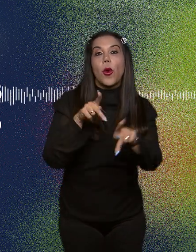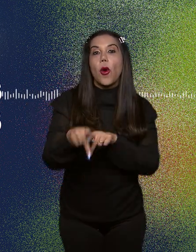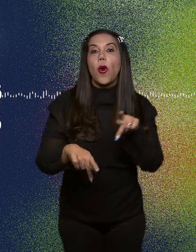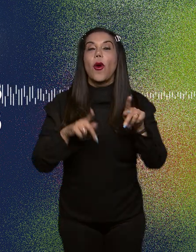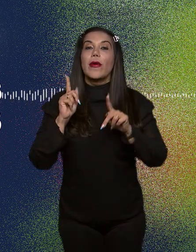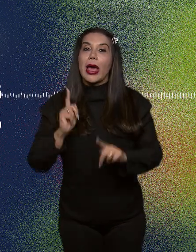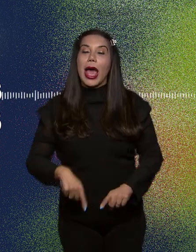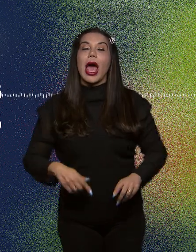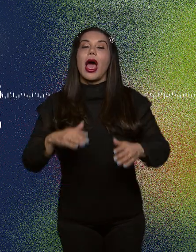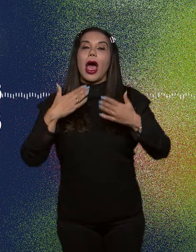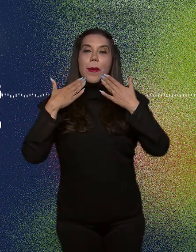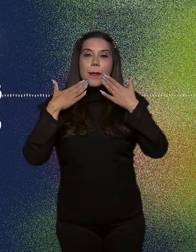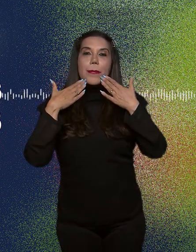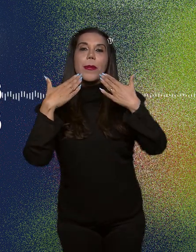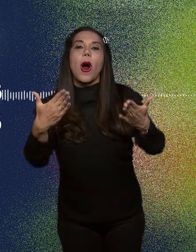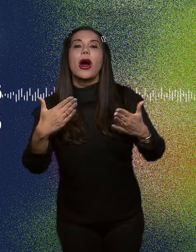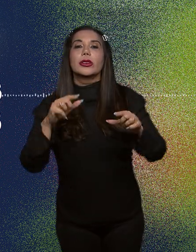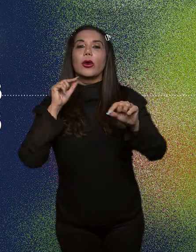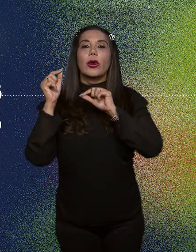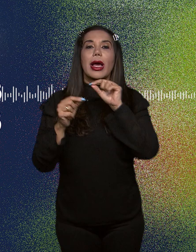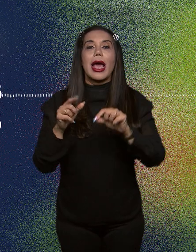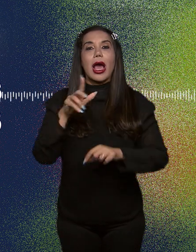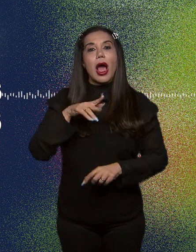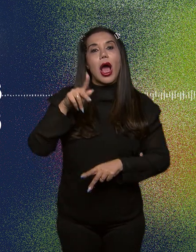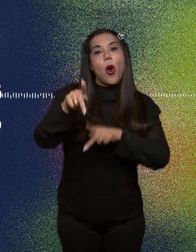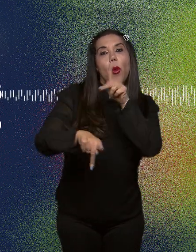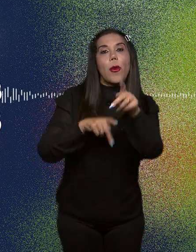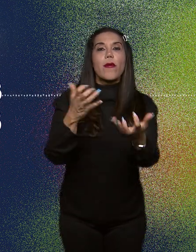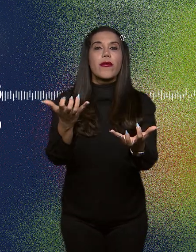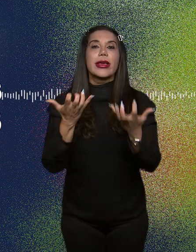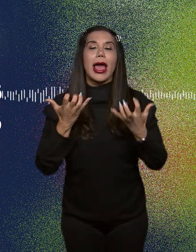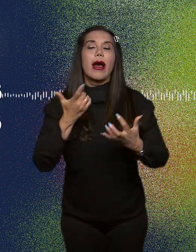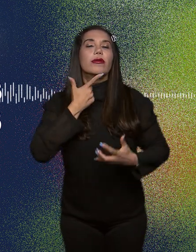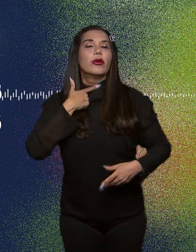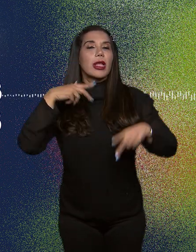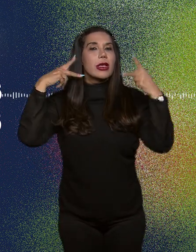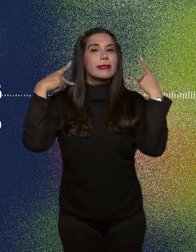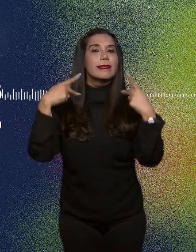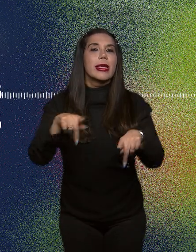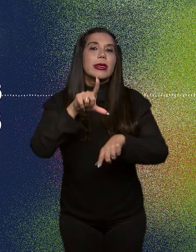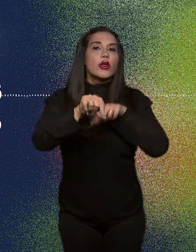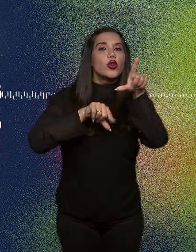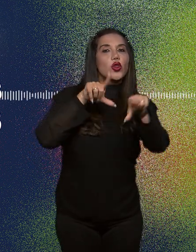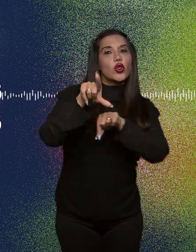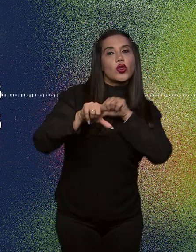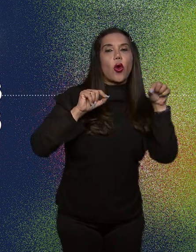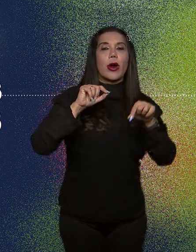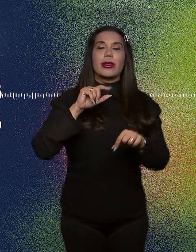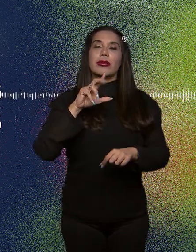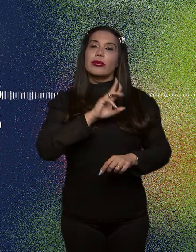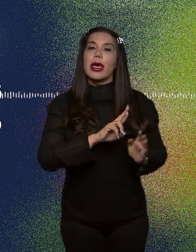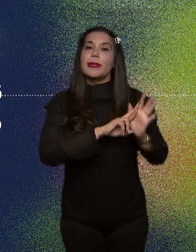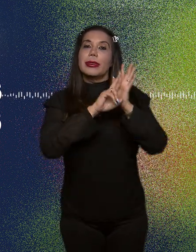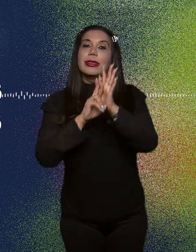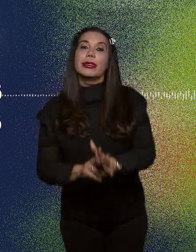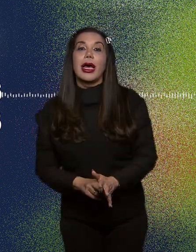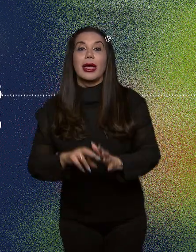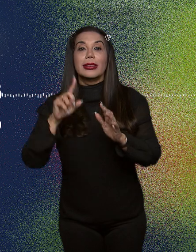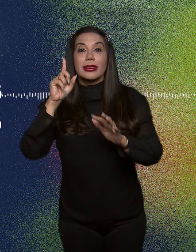se realiza, que se manifesta da forma como o povo se organiza para isso acontecer. Elas